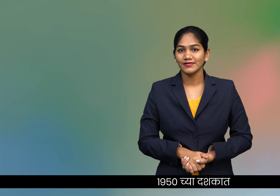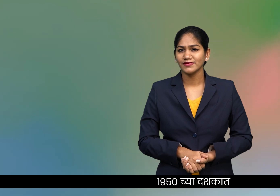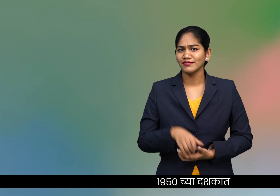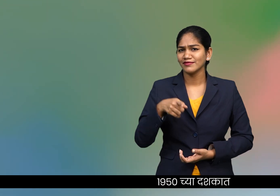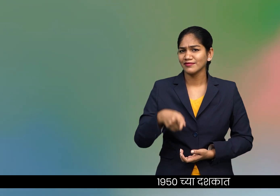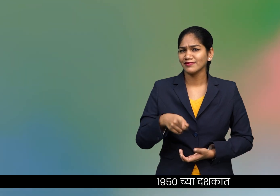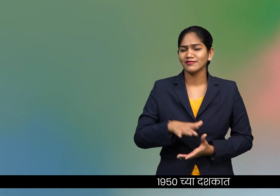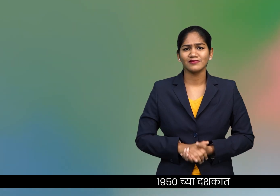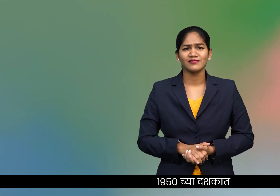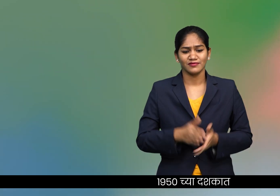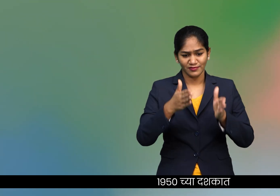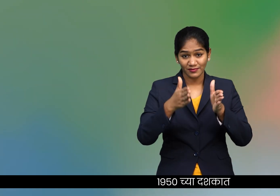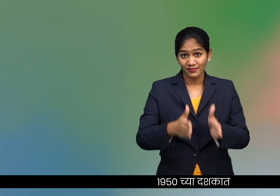एकोणीसशे 50च्या दशकात